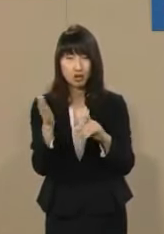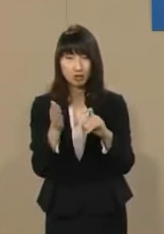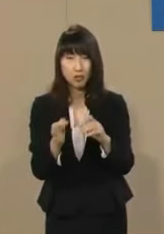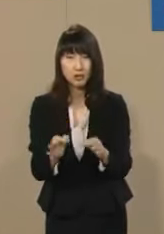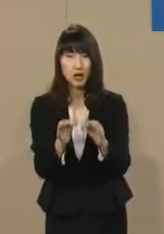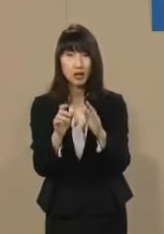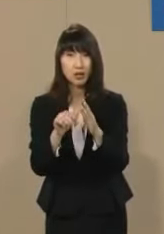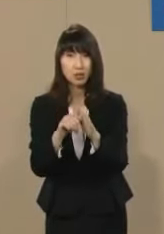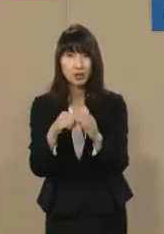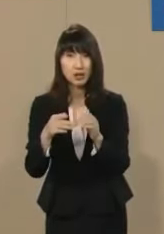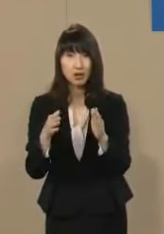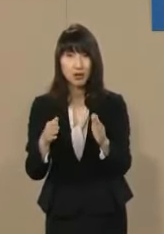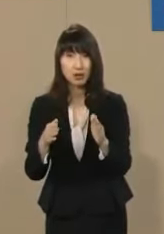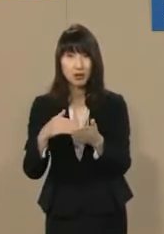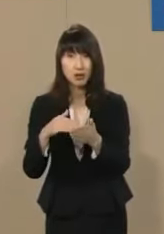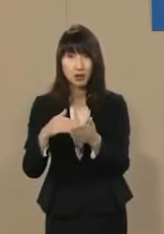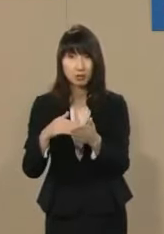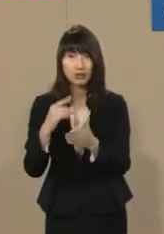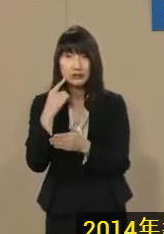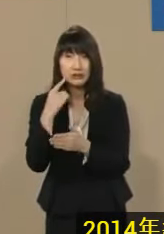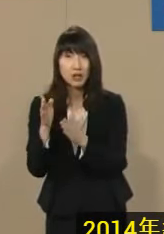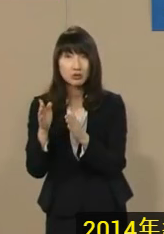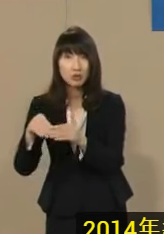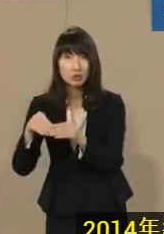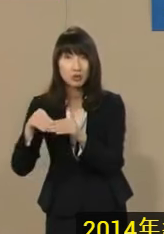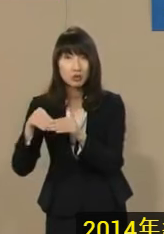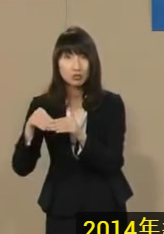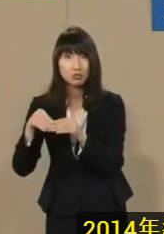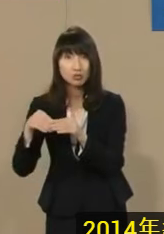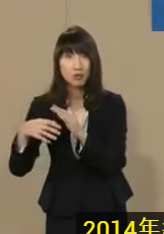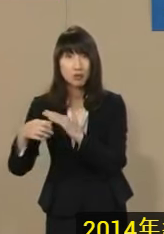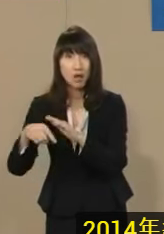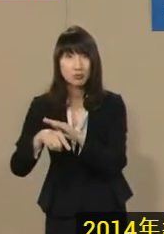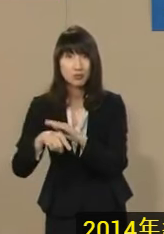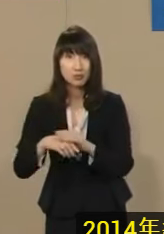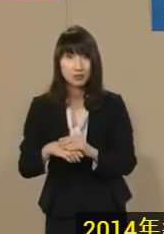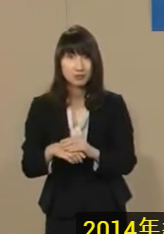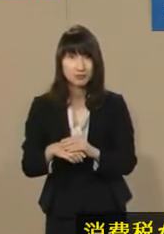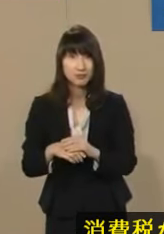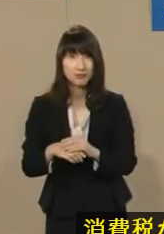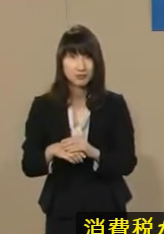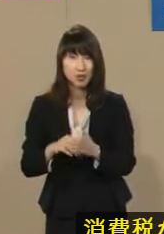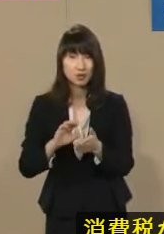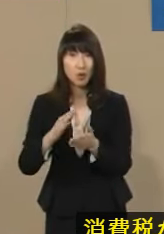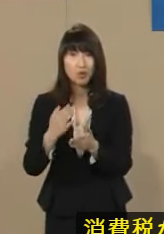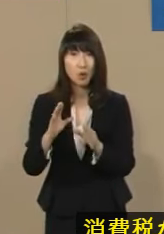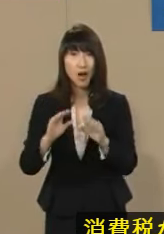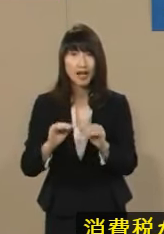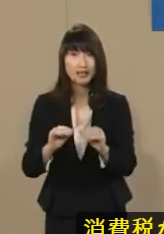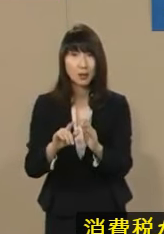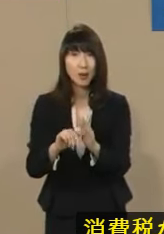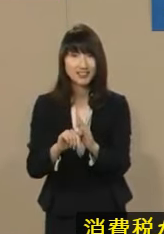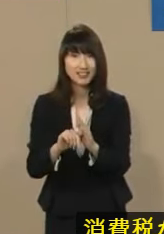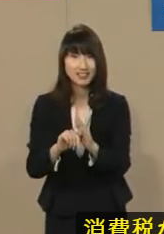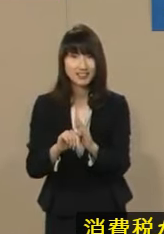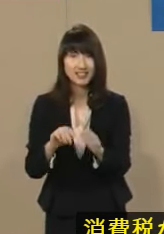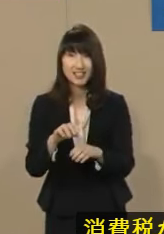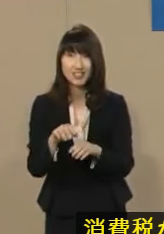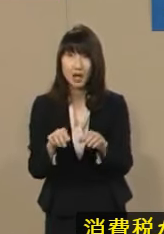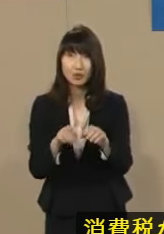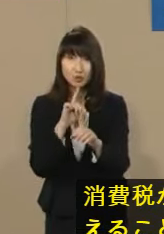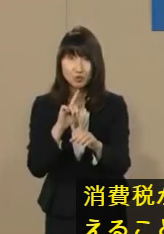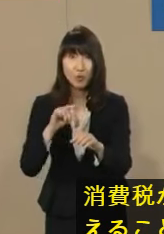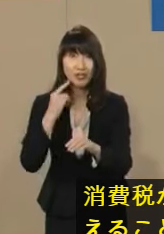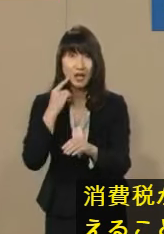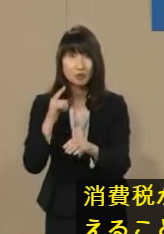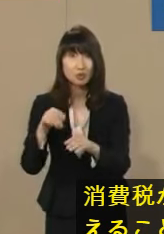った場合、年間で約1ヶ月分の所得が消えることになります。つまり消費税を廃止にした場合、1ヶ月分の